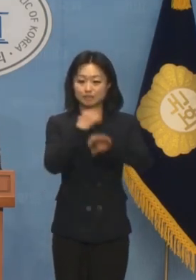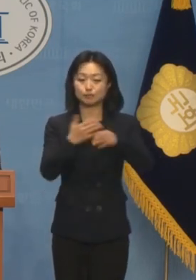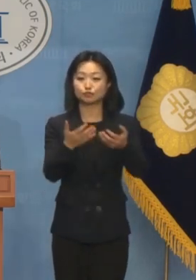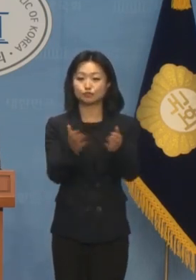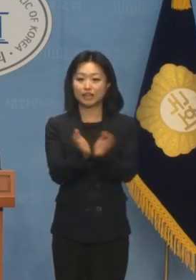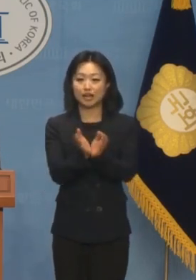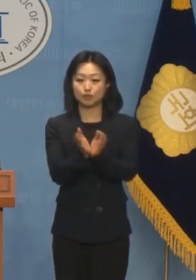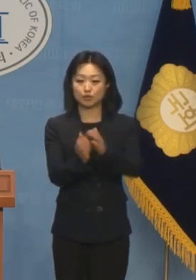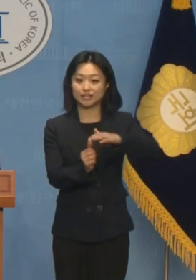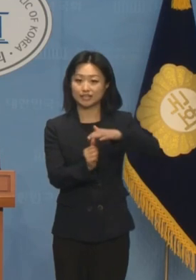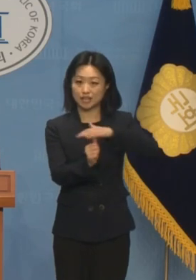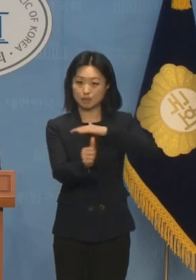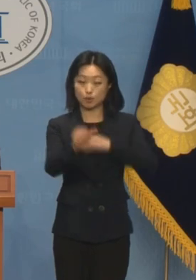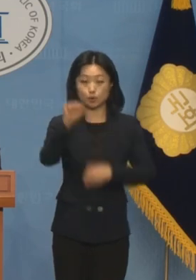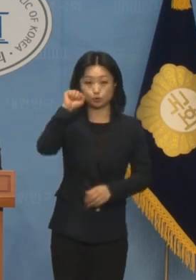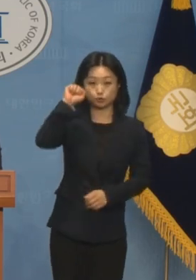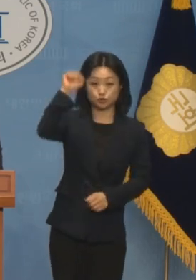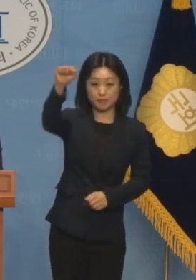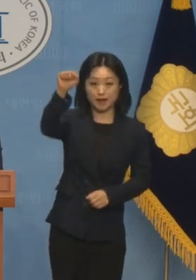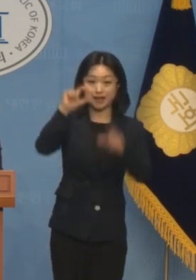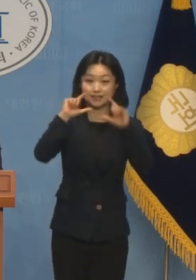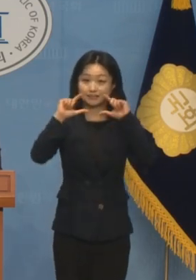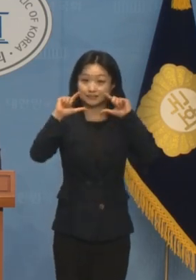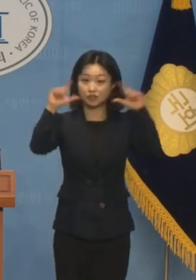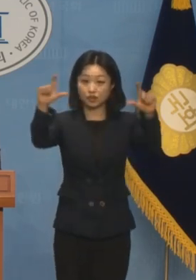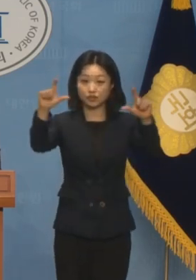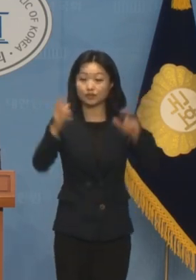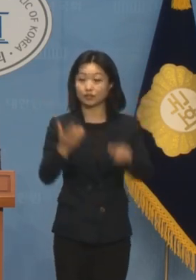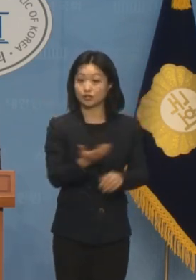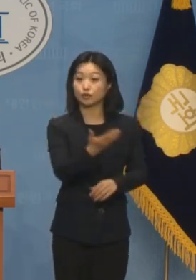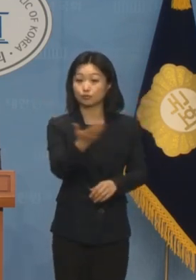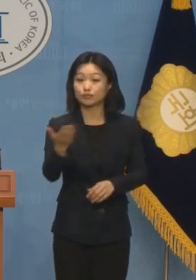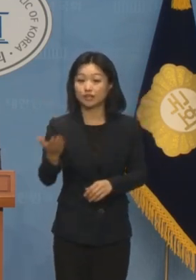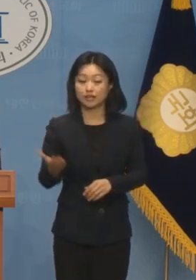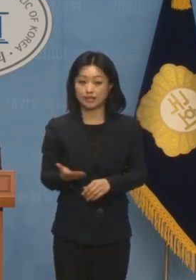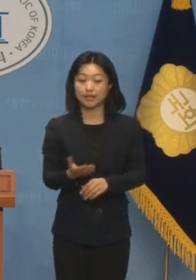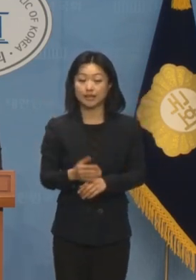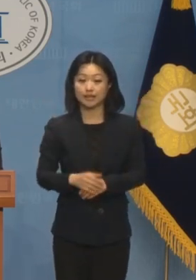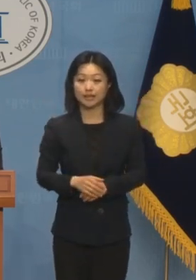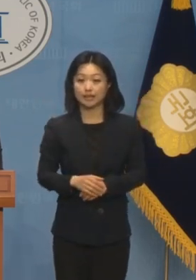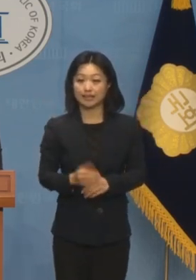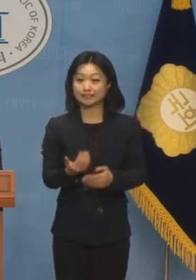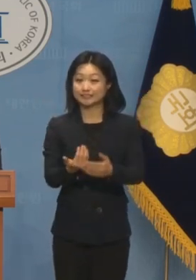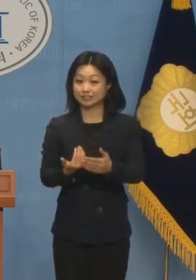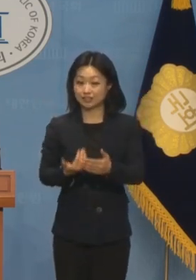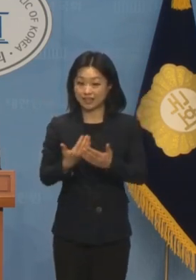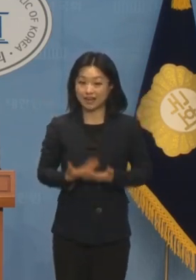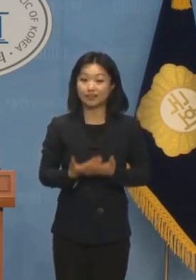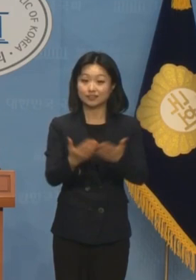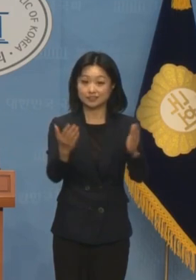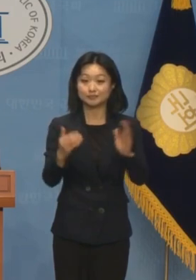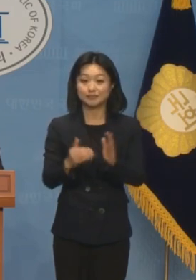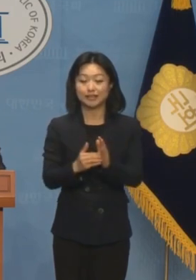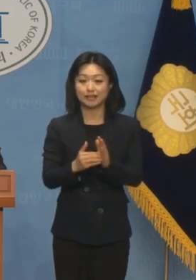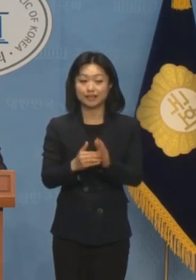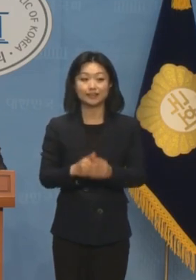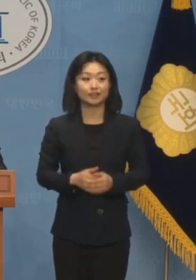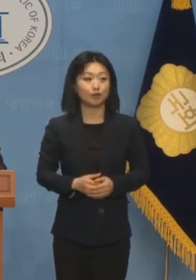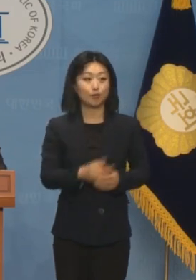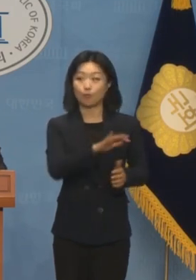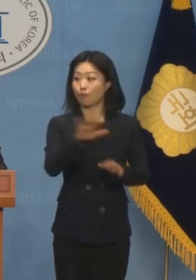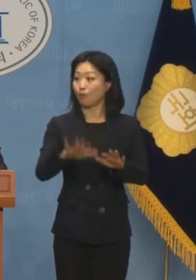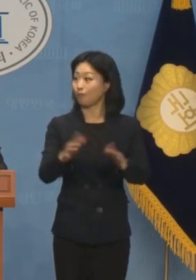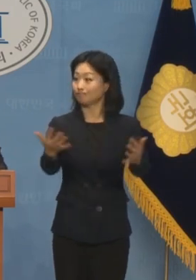더불어민주당 원내대표 출마 선언을 여러분께 사전에 공지드렸습니다. 그래서 많은